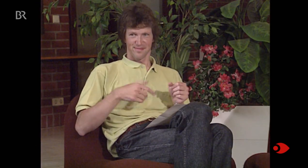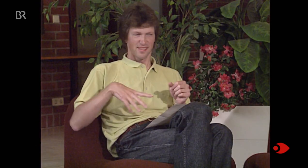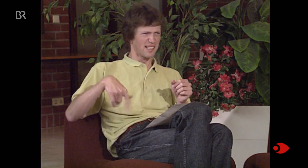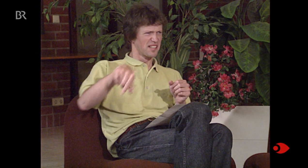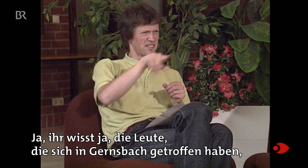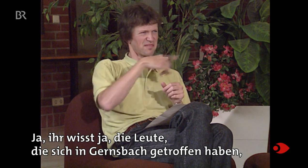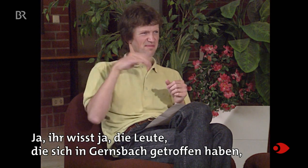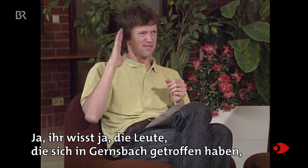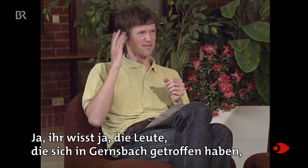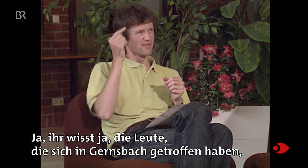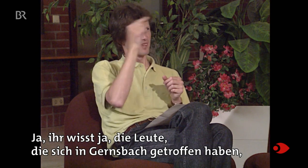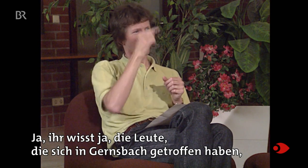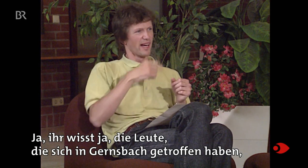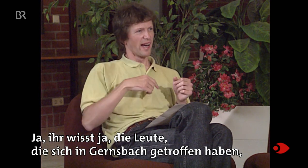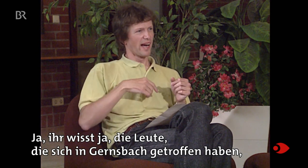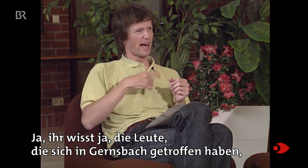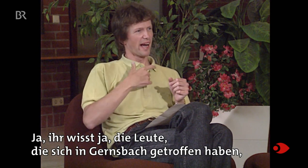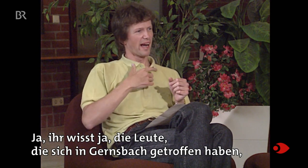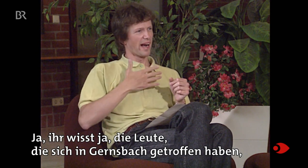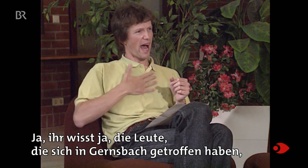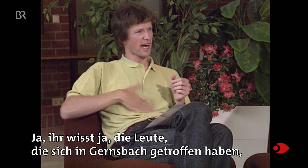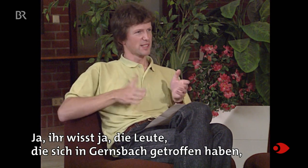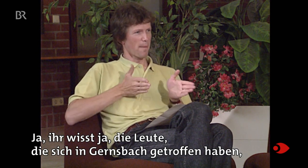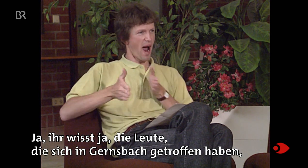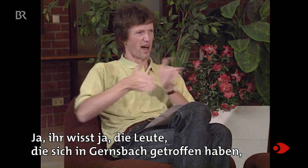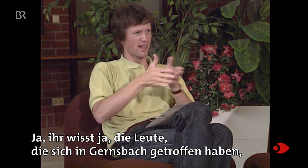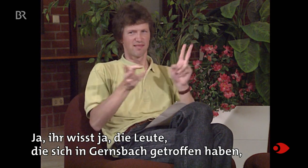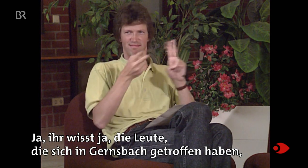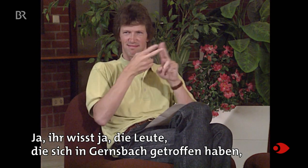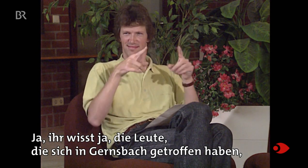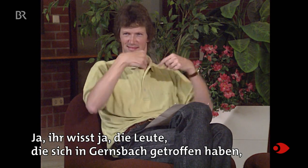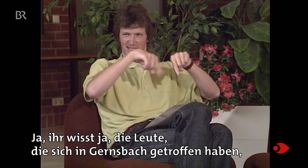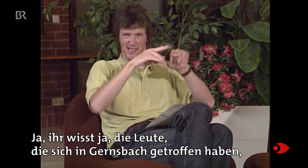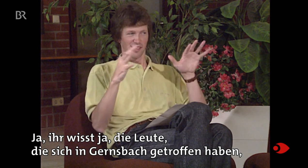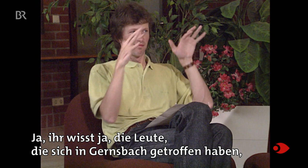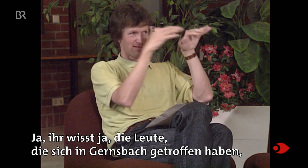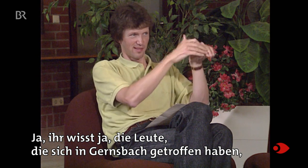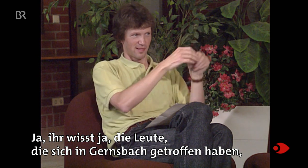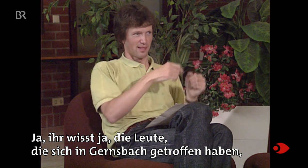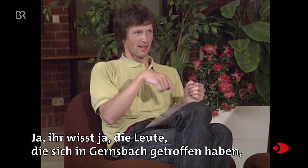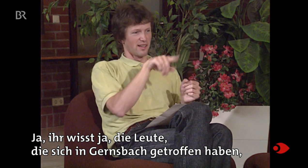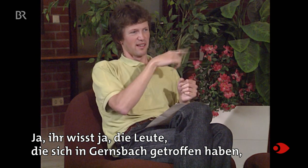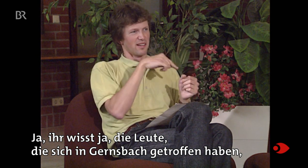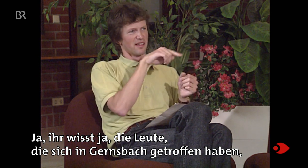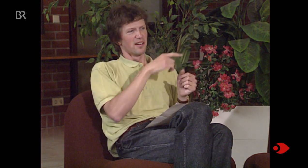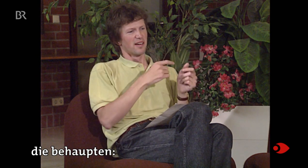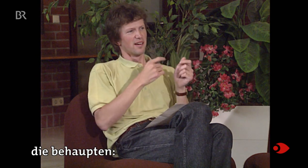Ja, ihr wisst ja, die Leute, die sich in Gernsbach getroffen haben, die